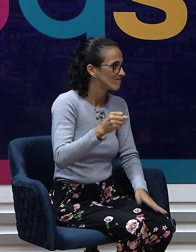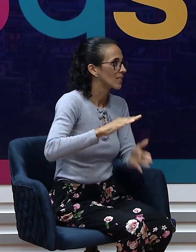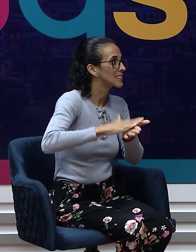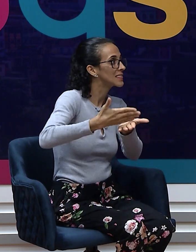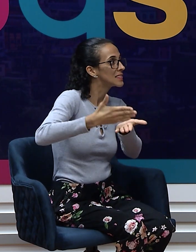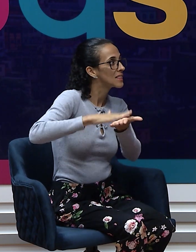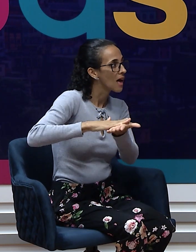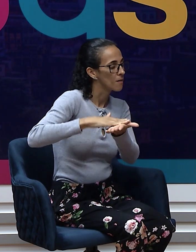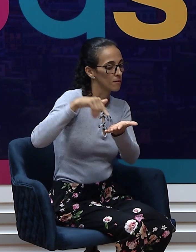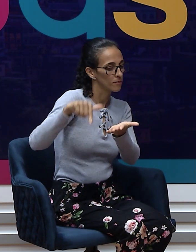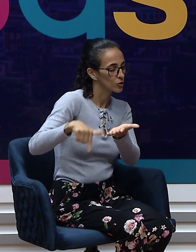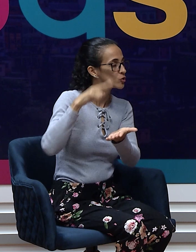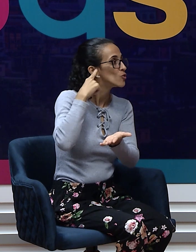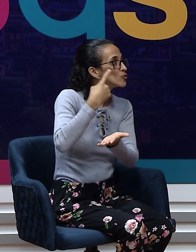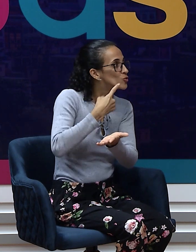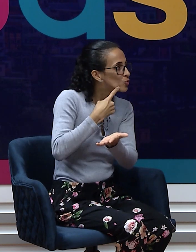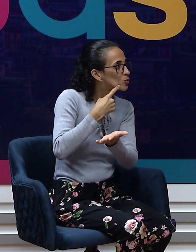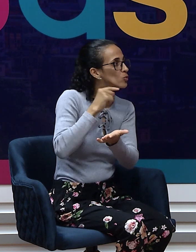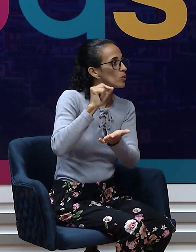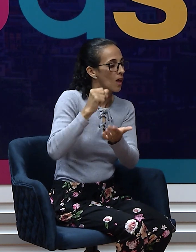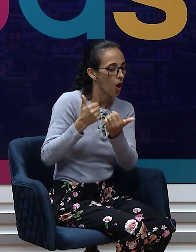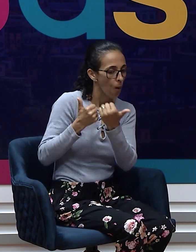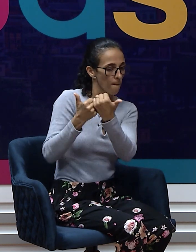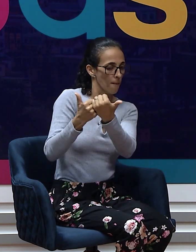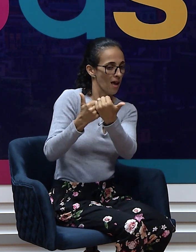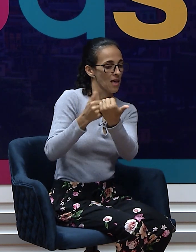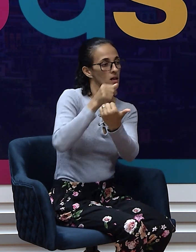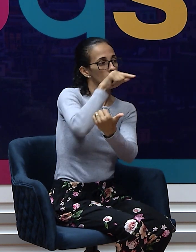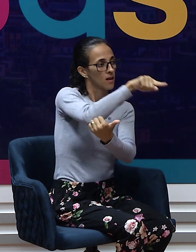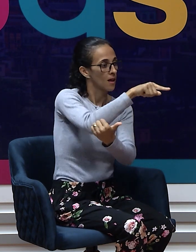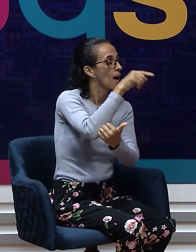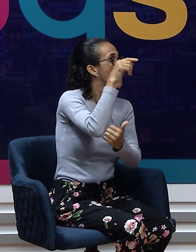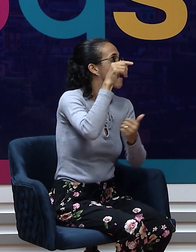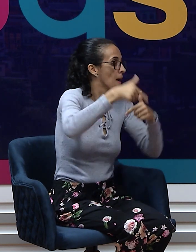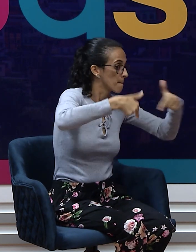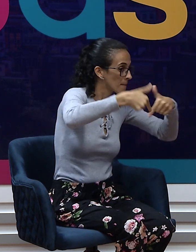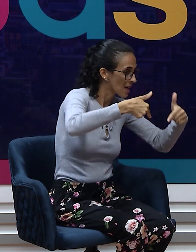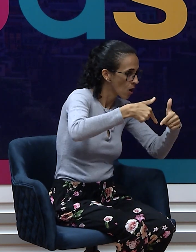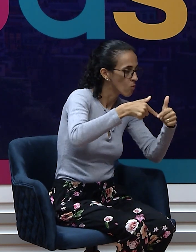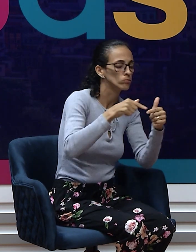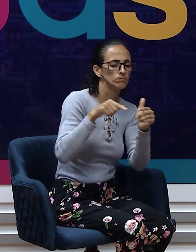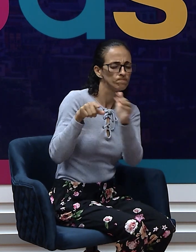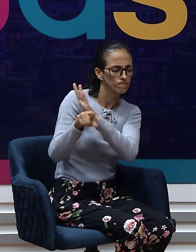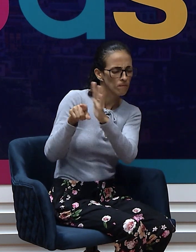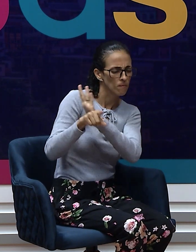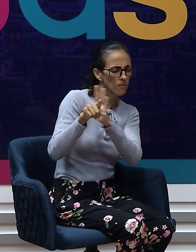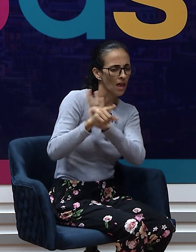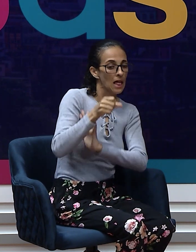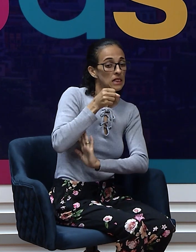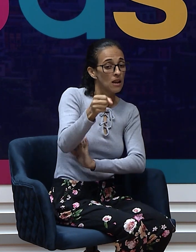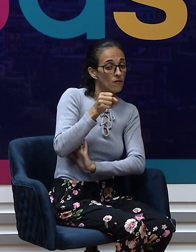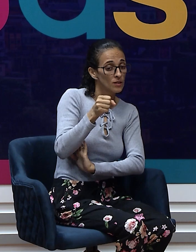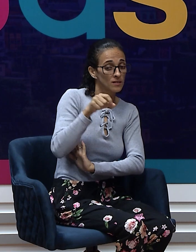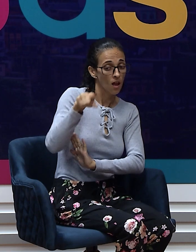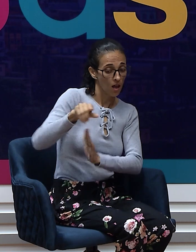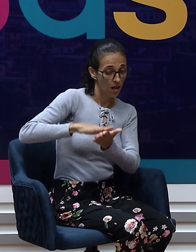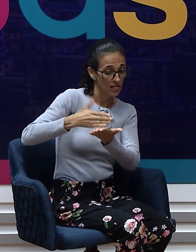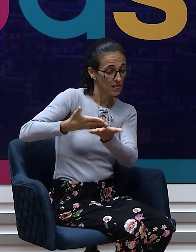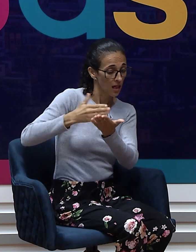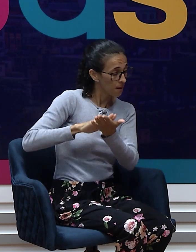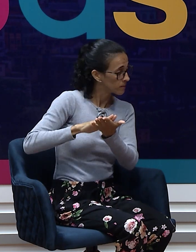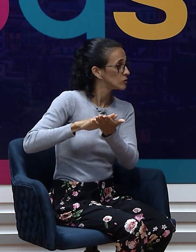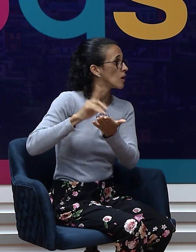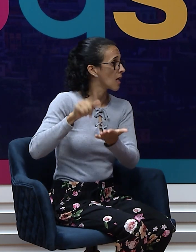essa comunicação. E é necessário o tradutor-intérprete acompanhar na entrevista, no trabalho e realizar